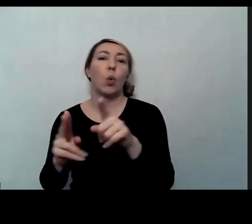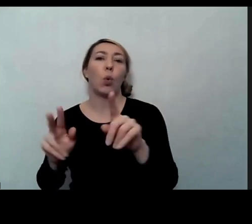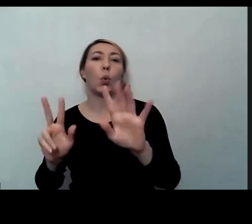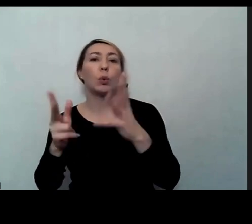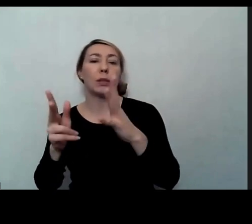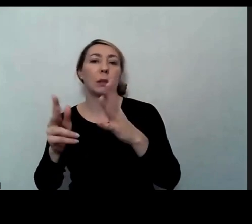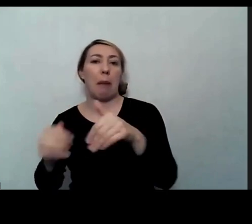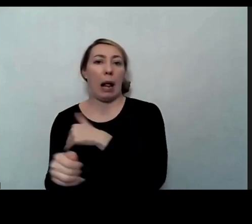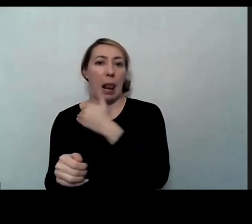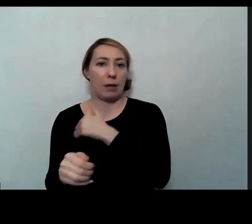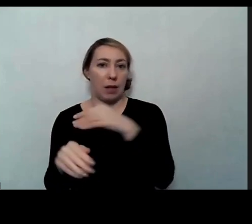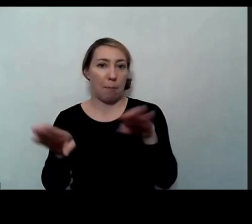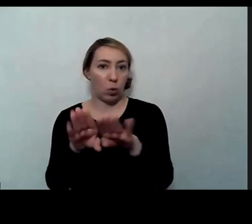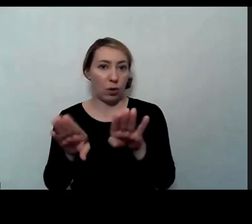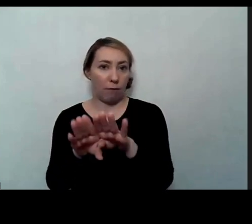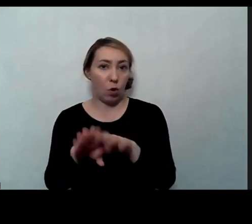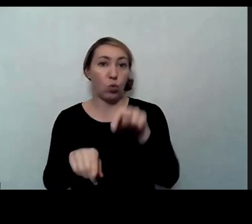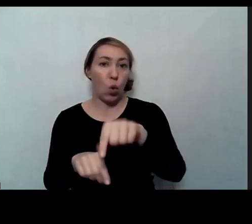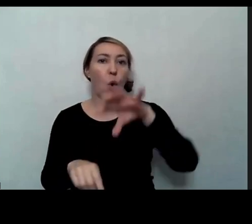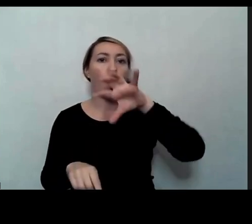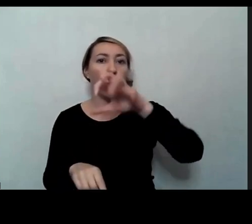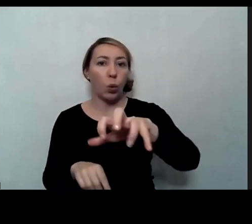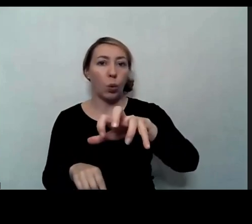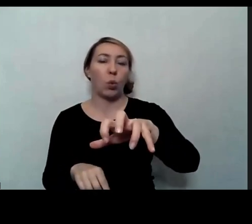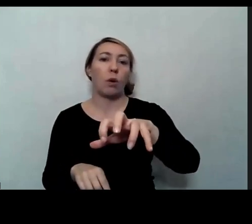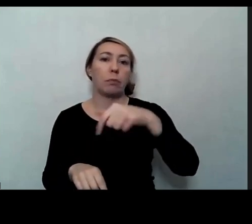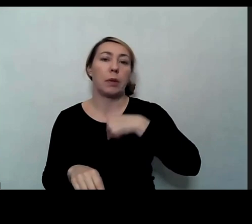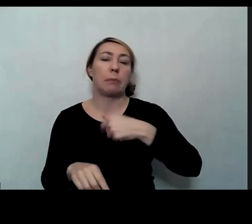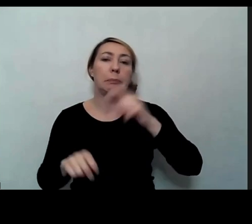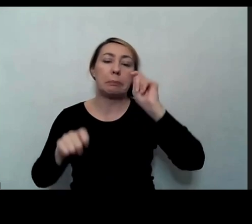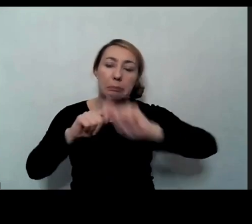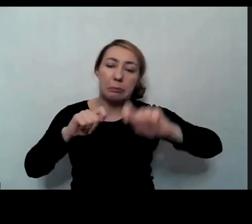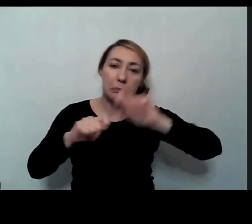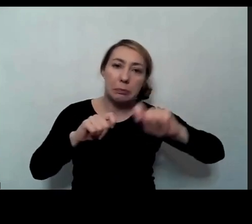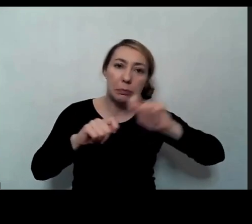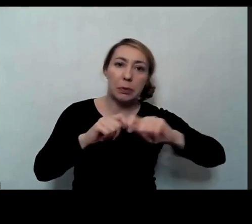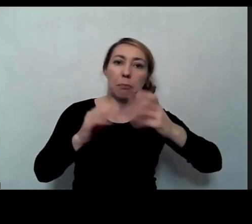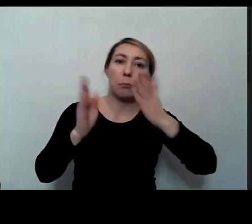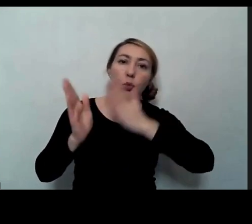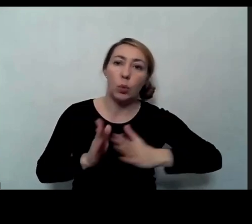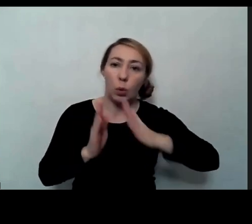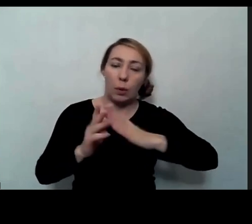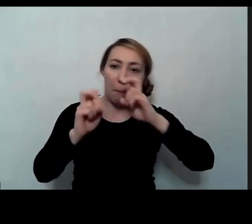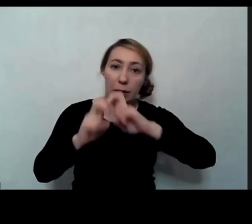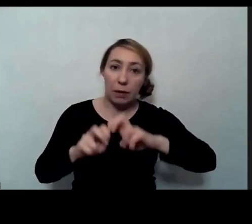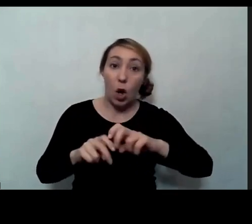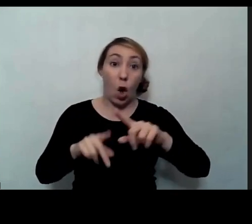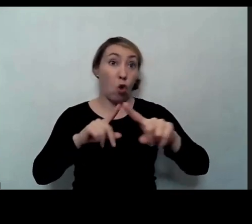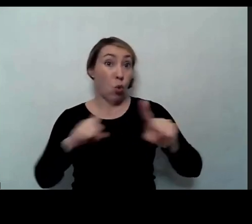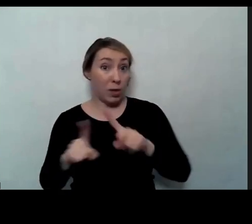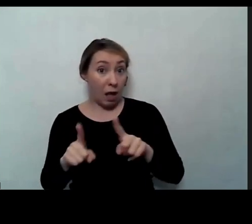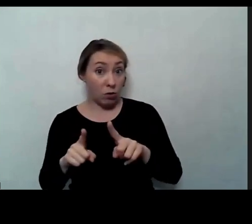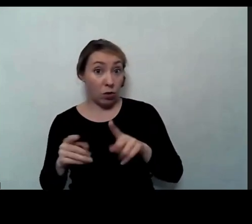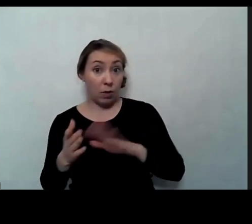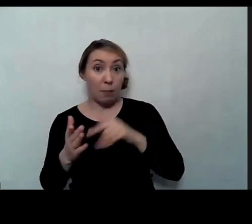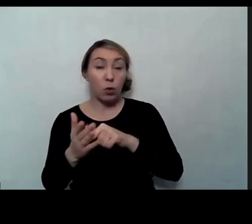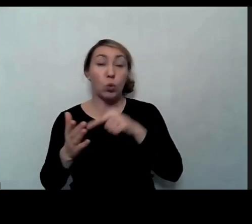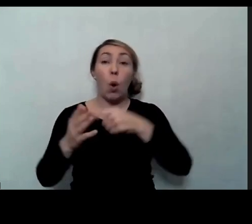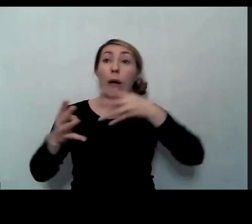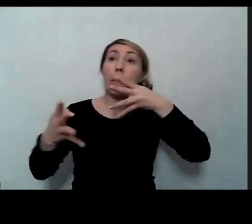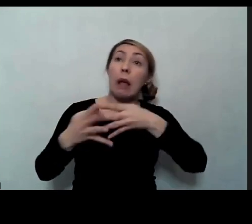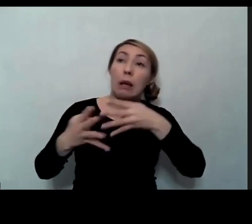szkoły podstawowej i na takich grupach przebiegała normalizacja tego testu. Nie znaczy to jednak, że nie można tym